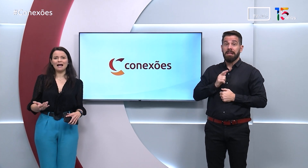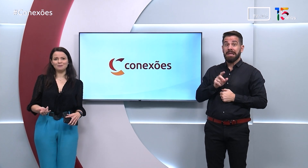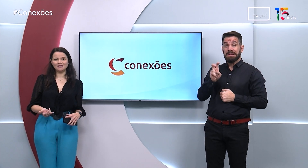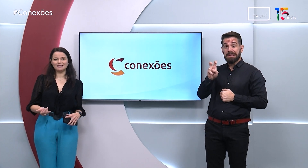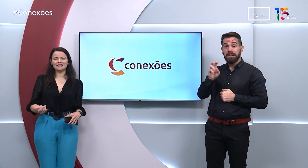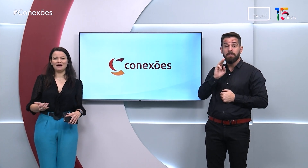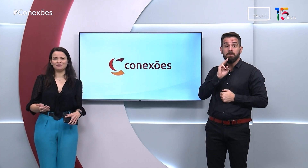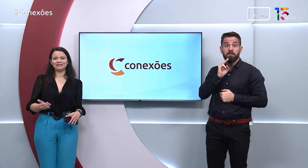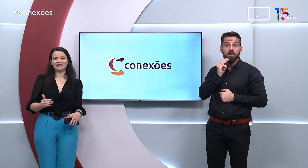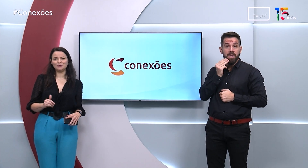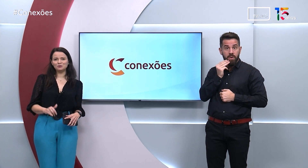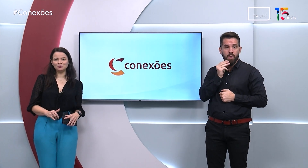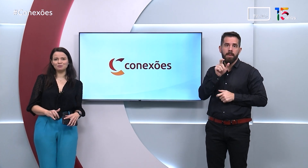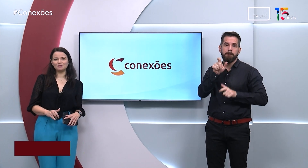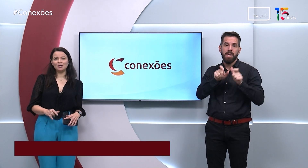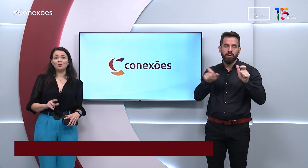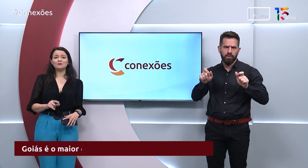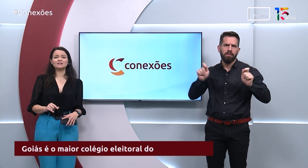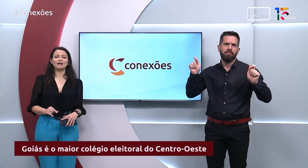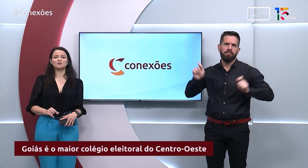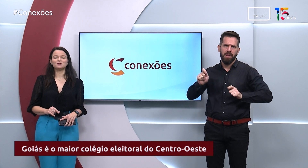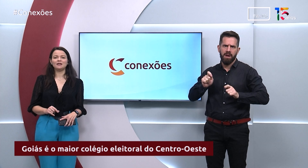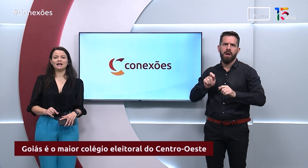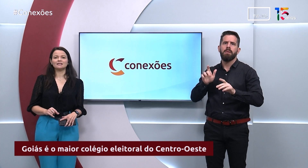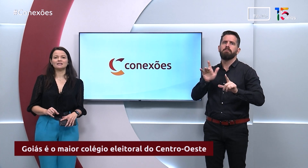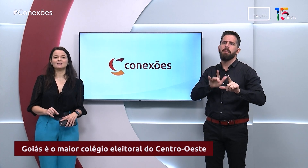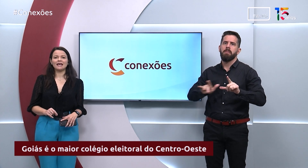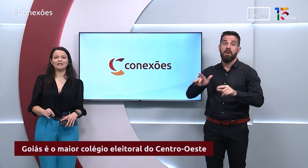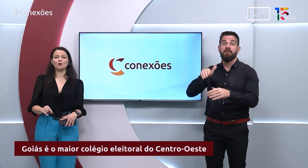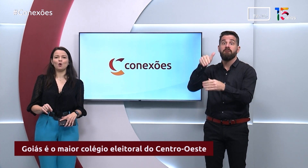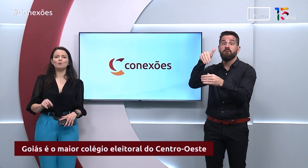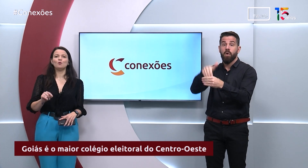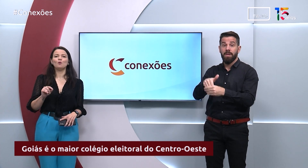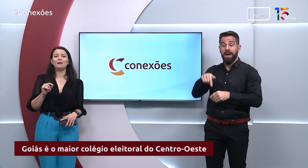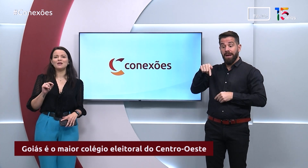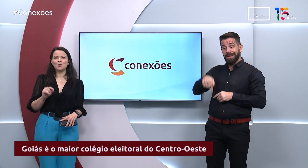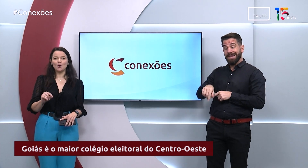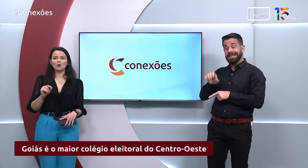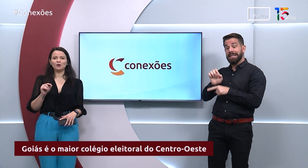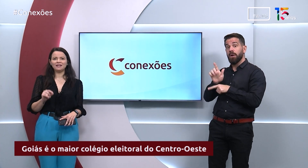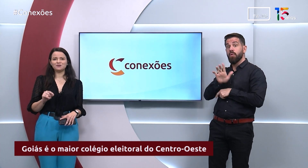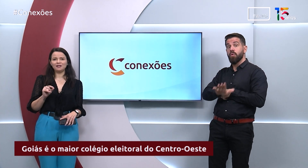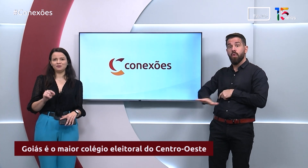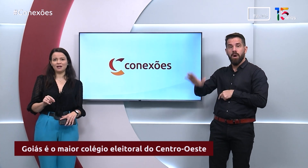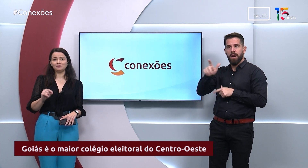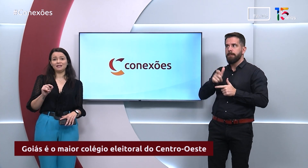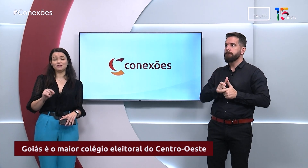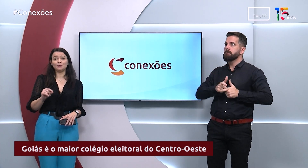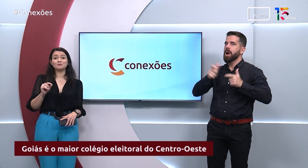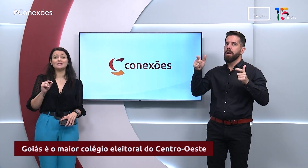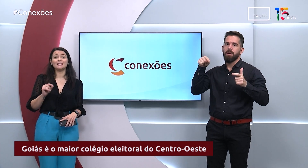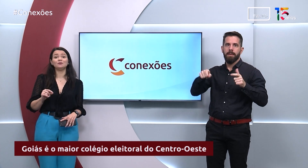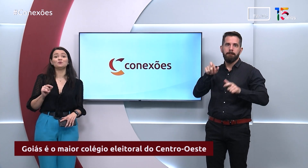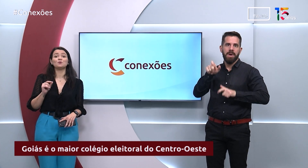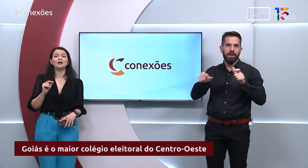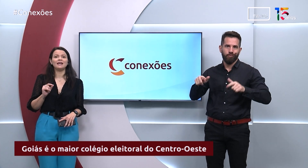pessoas aptas a votar em outubro, o estado de Goiás segue como o maior colégio eleitoral da